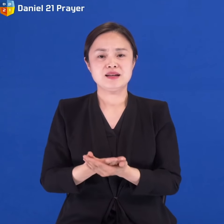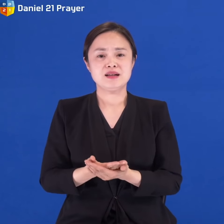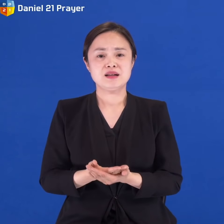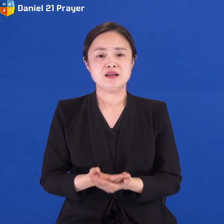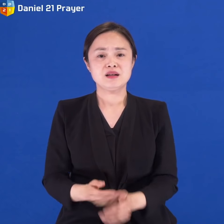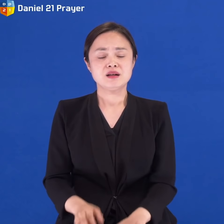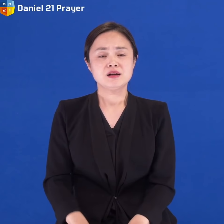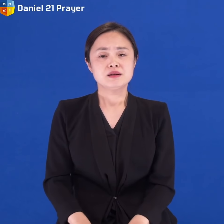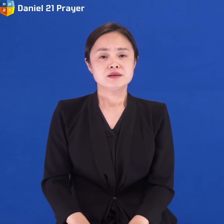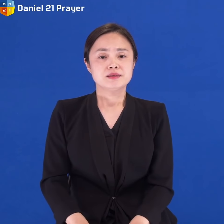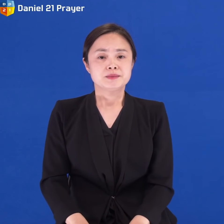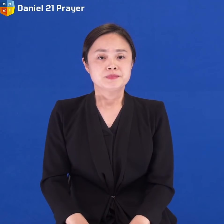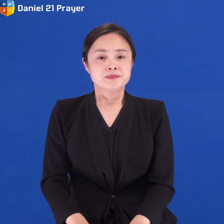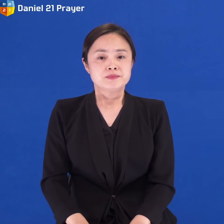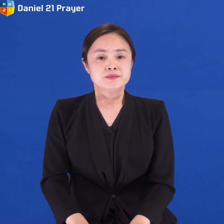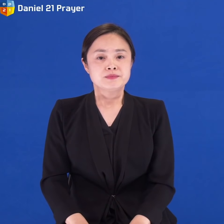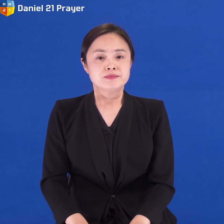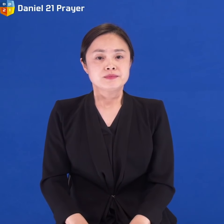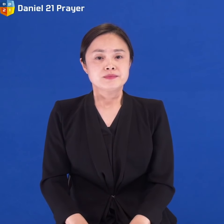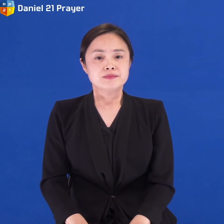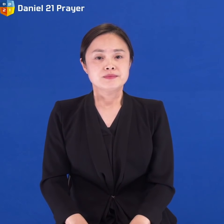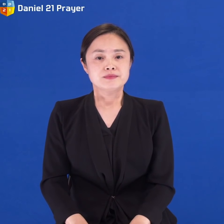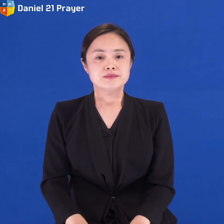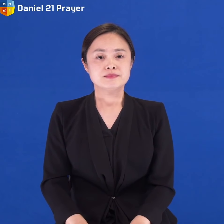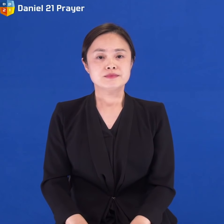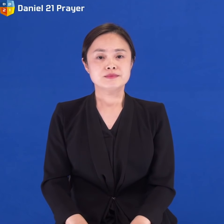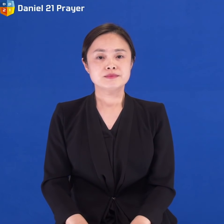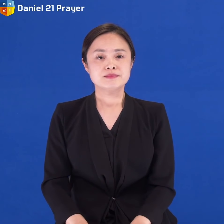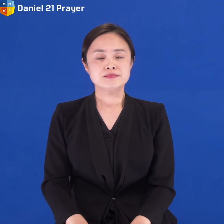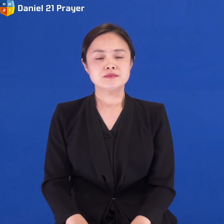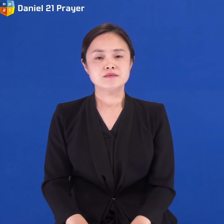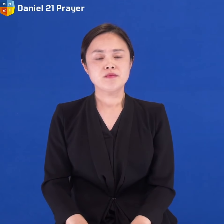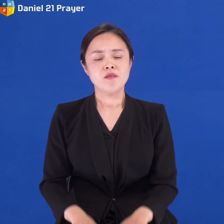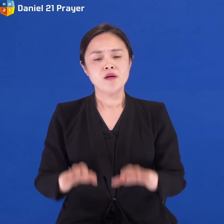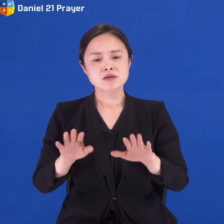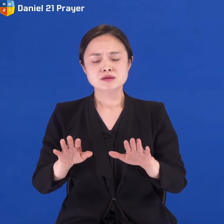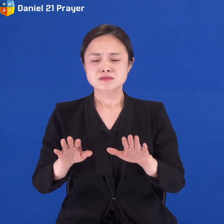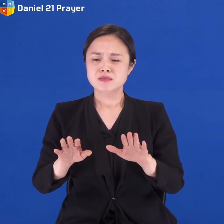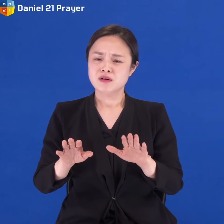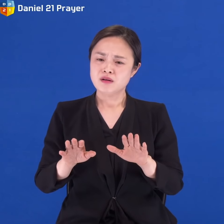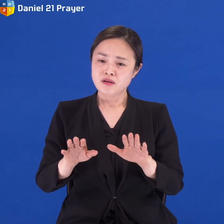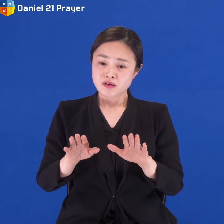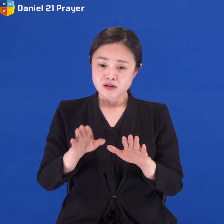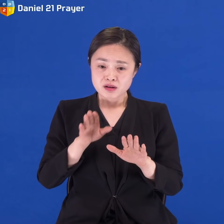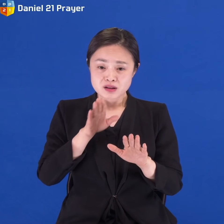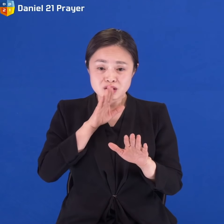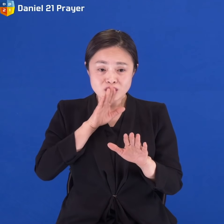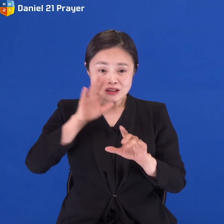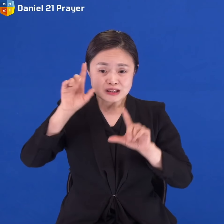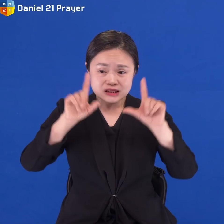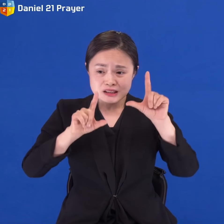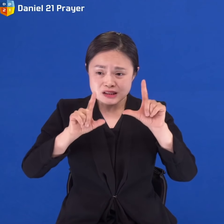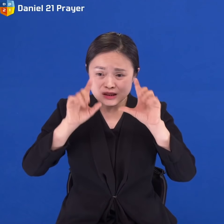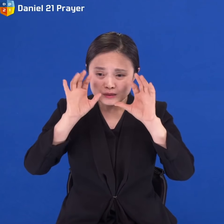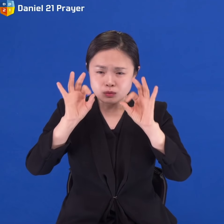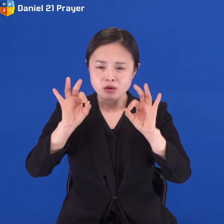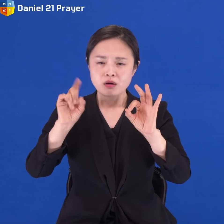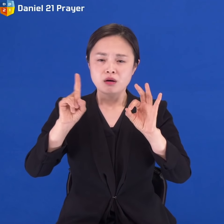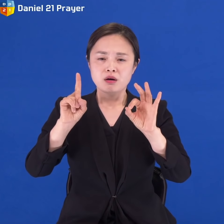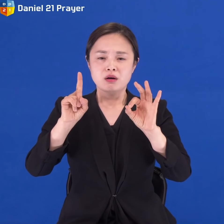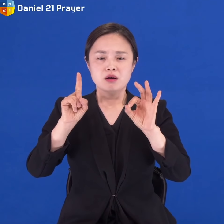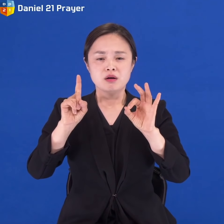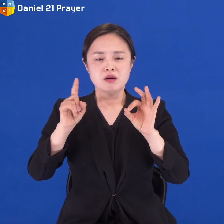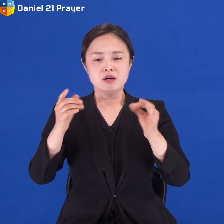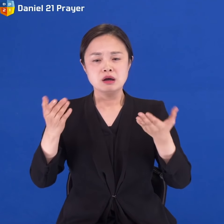그러던 저에게 현실은 막막하고 하기 싫은 일은 공휴일도 주말도 내가